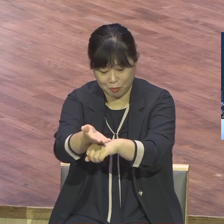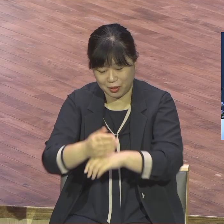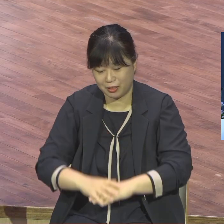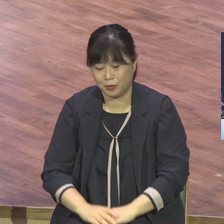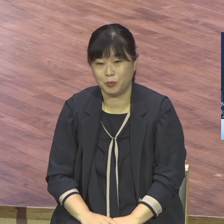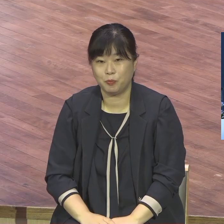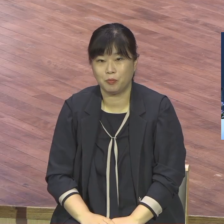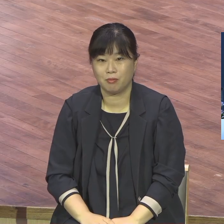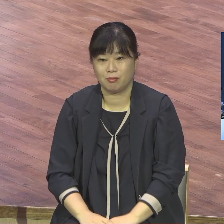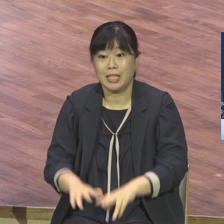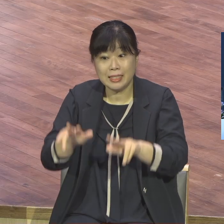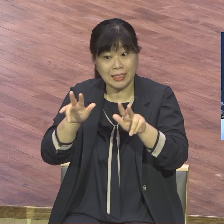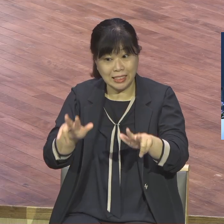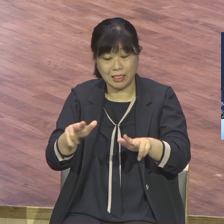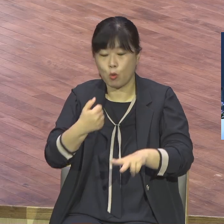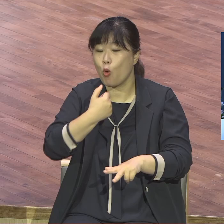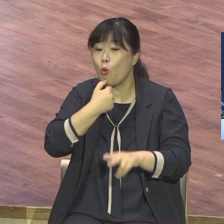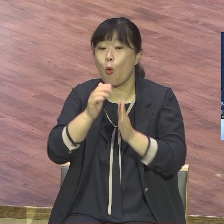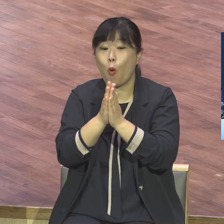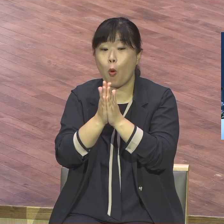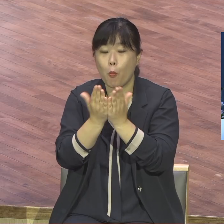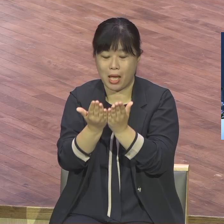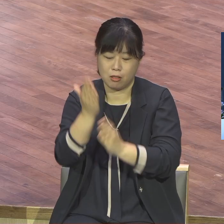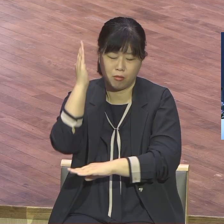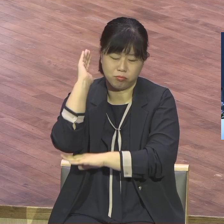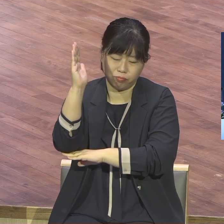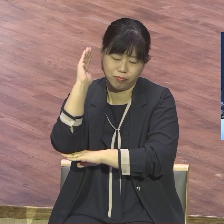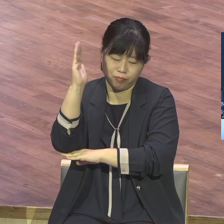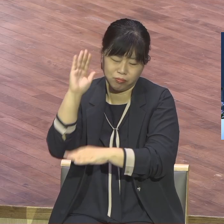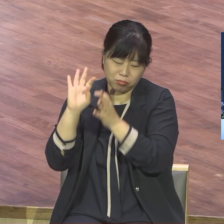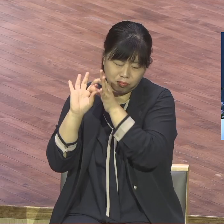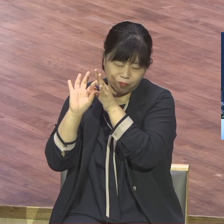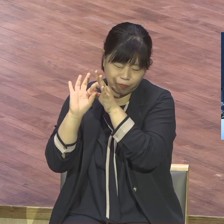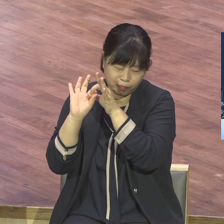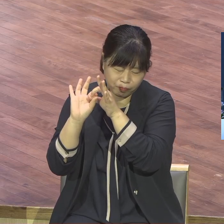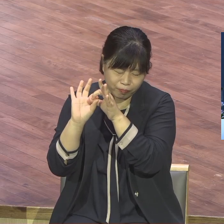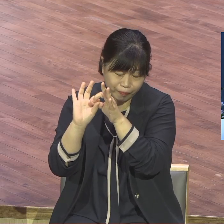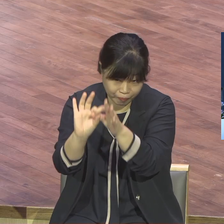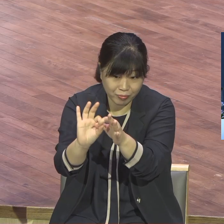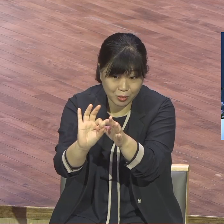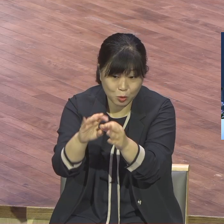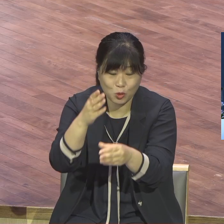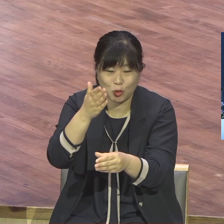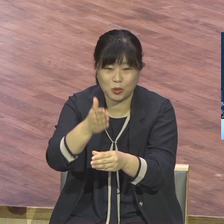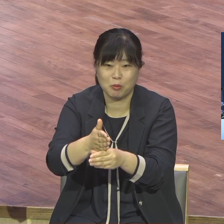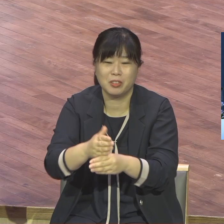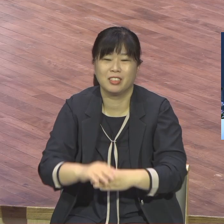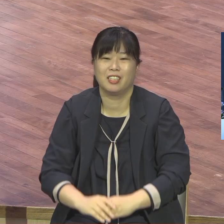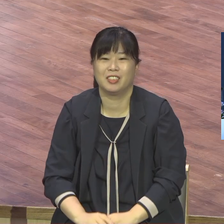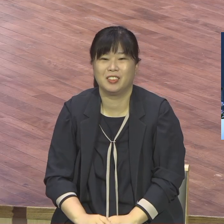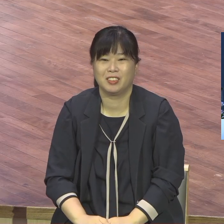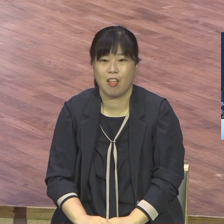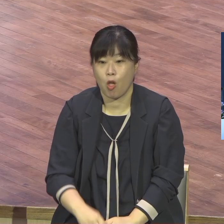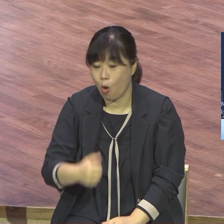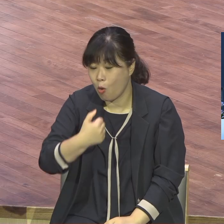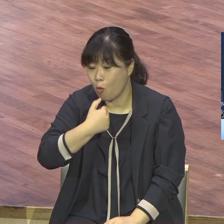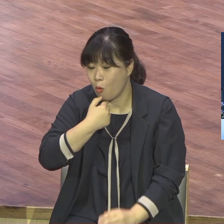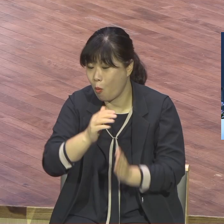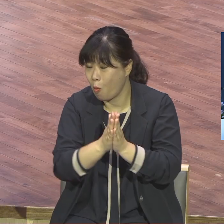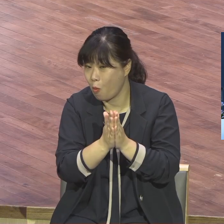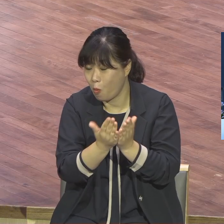매주일 로마서의 이 말씀을 살펴보고 있는데 이 로마서는 하나님의